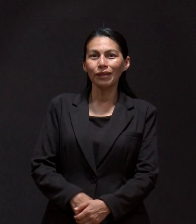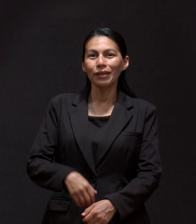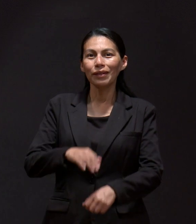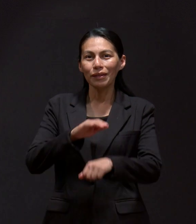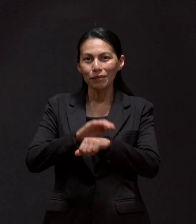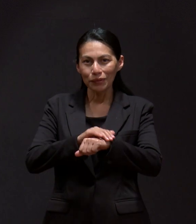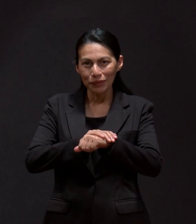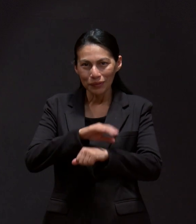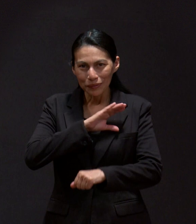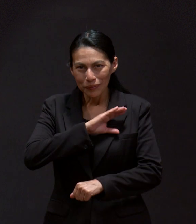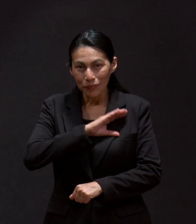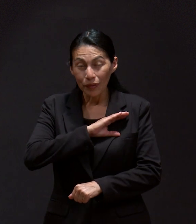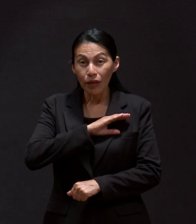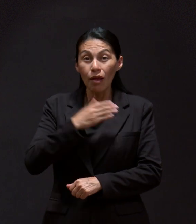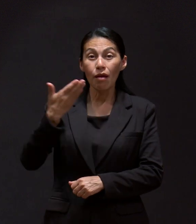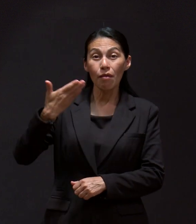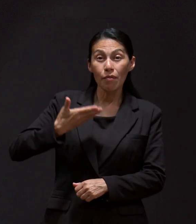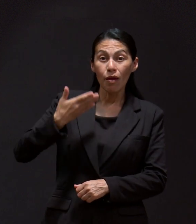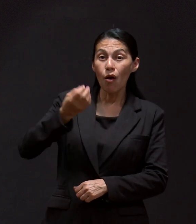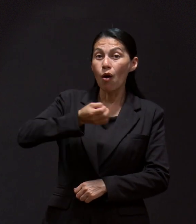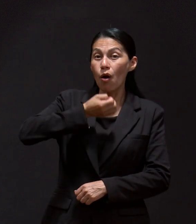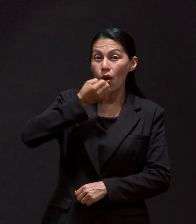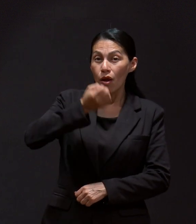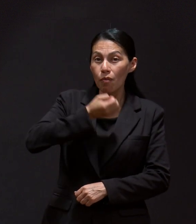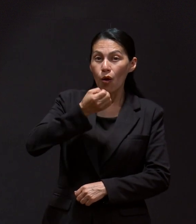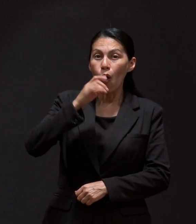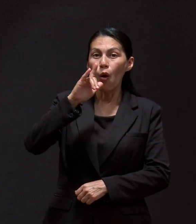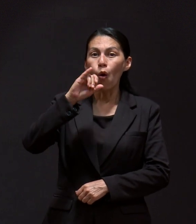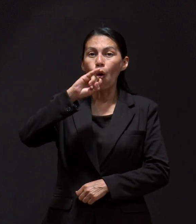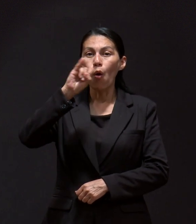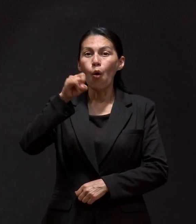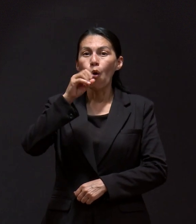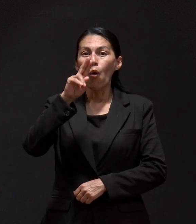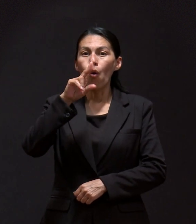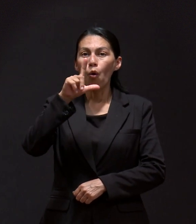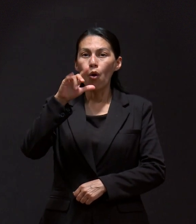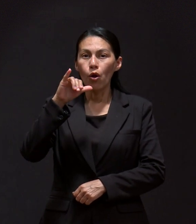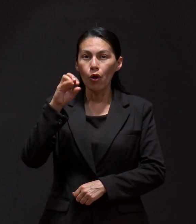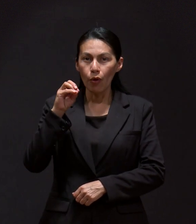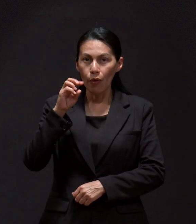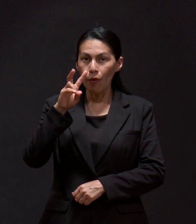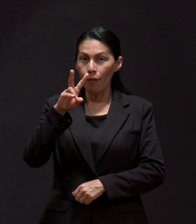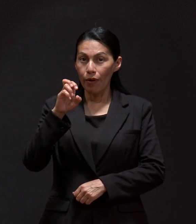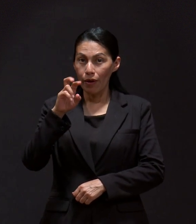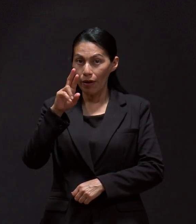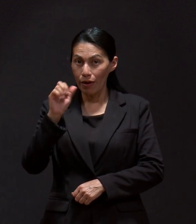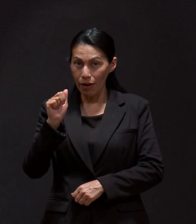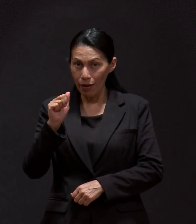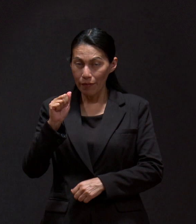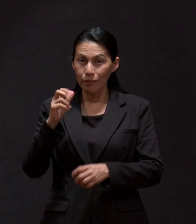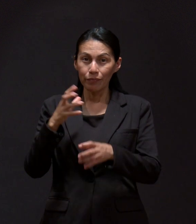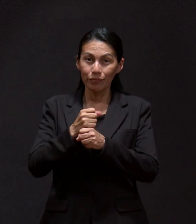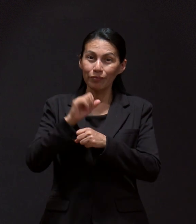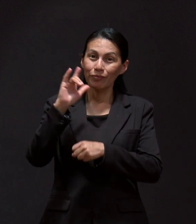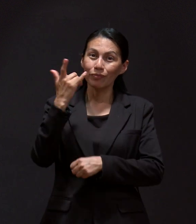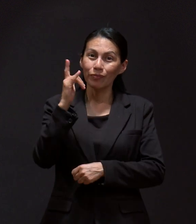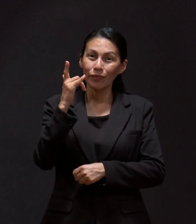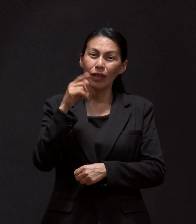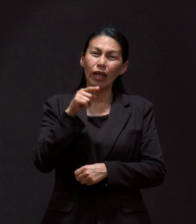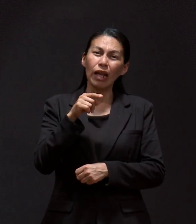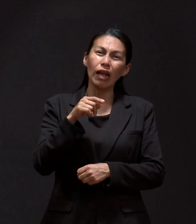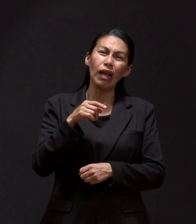queridos nos han pedido que oremos por julio vera y ya está en franca recuperación